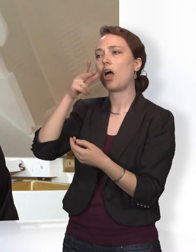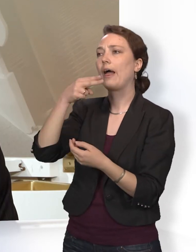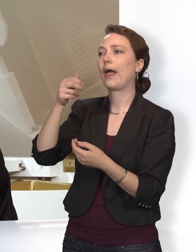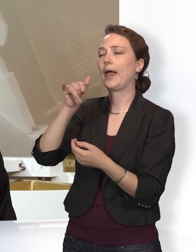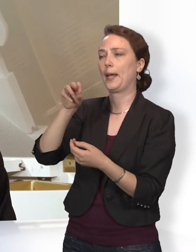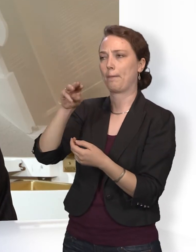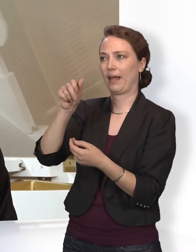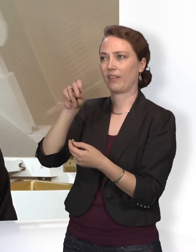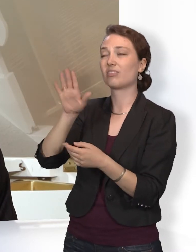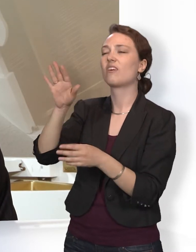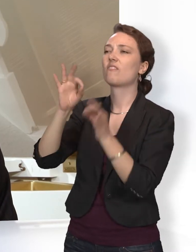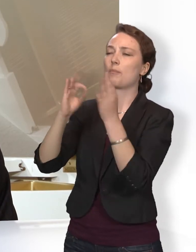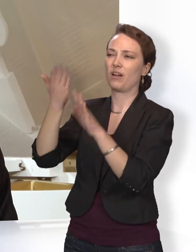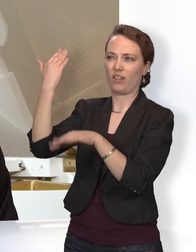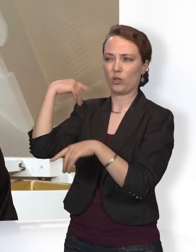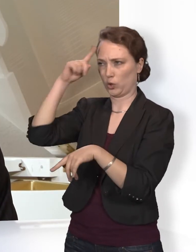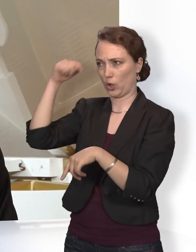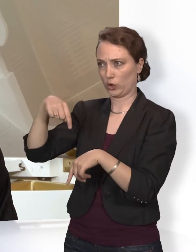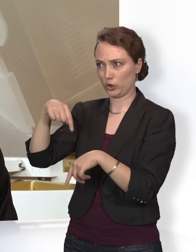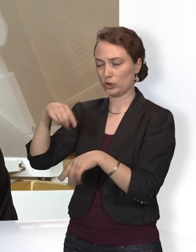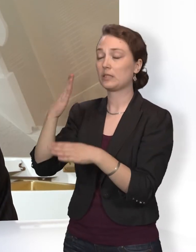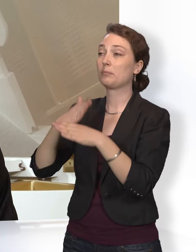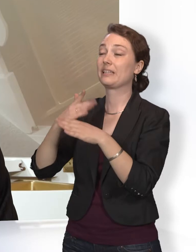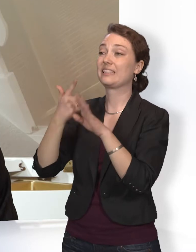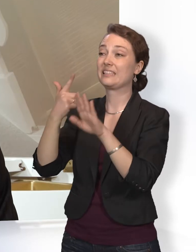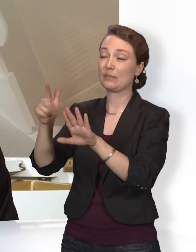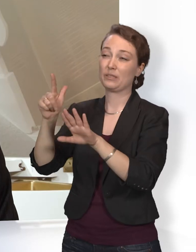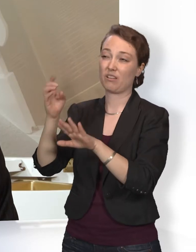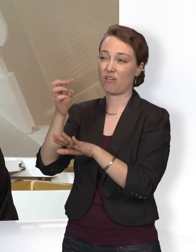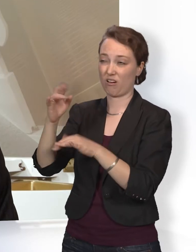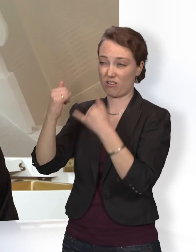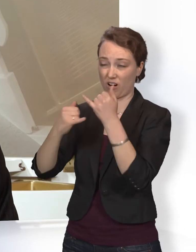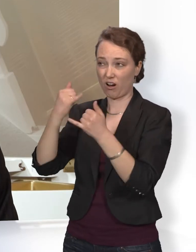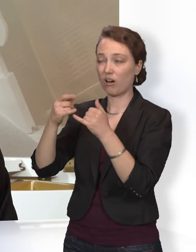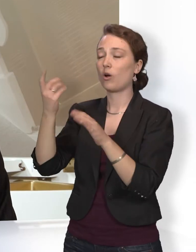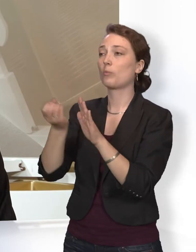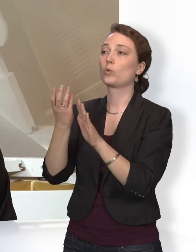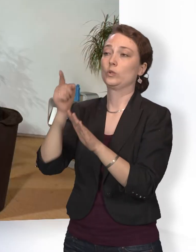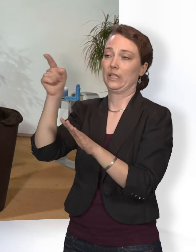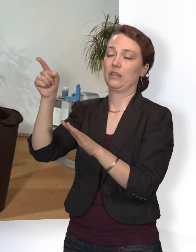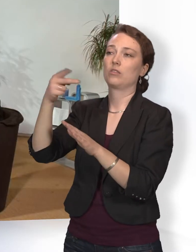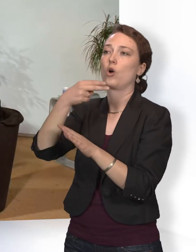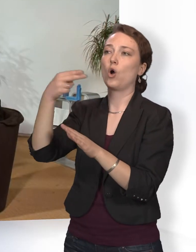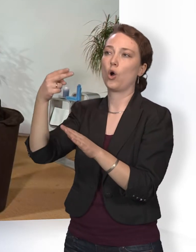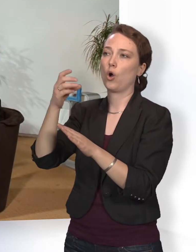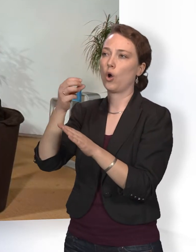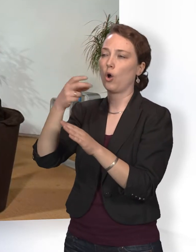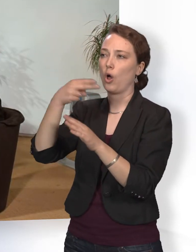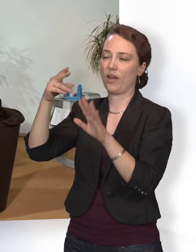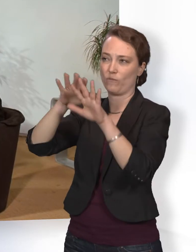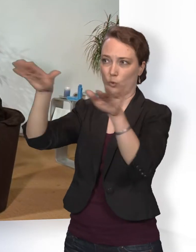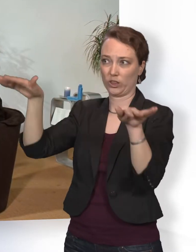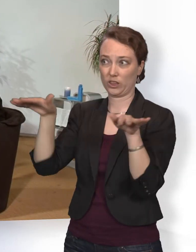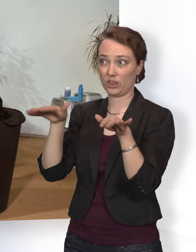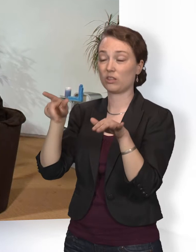Mitte der 70er Jahre produziert in Hollywood. Sehr wortgetreu. Ja, da nicht nur im